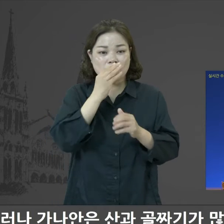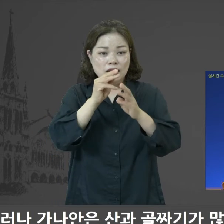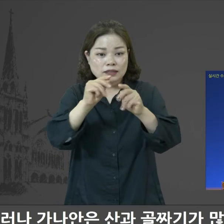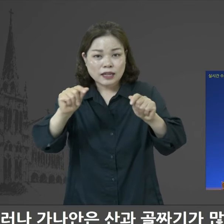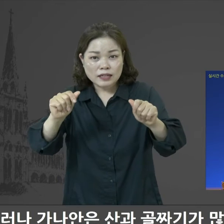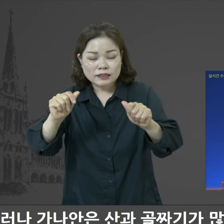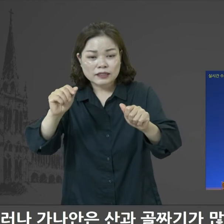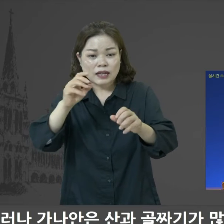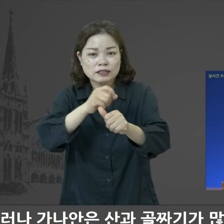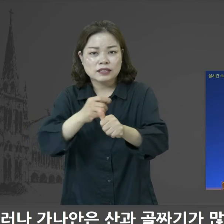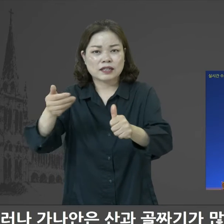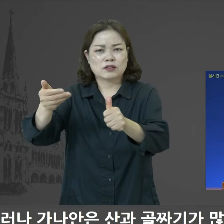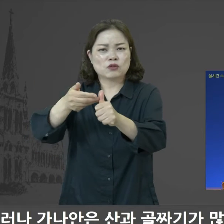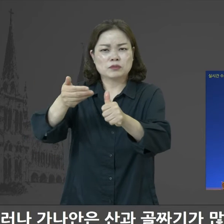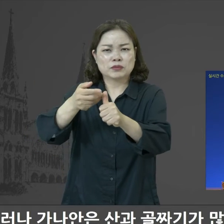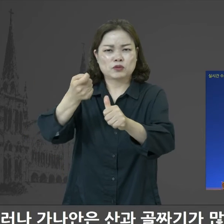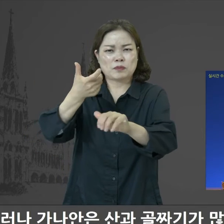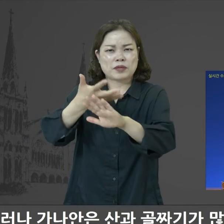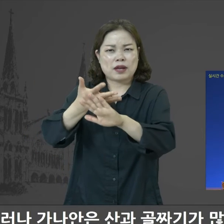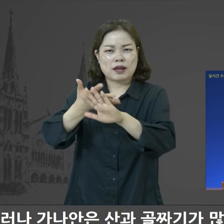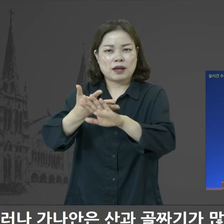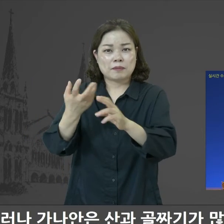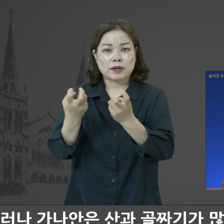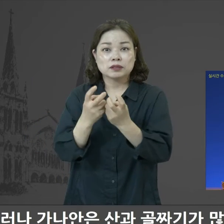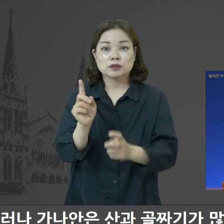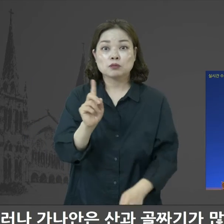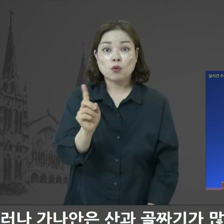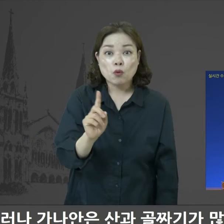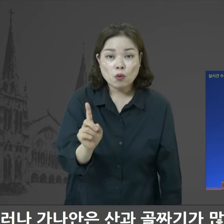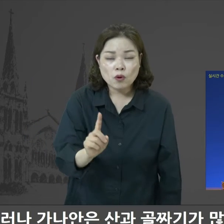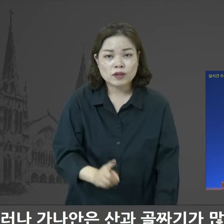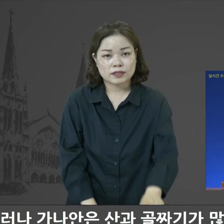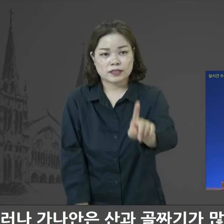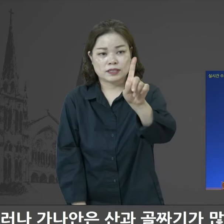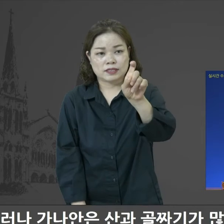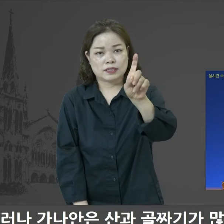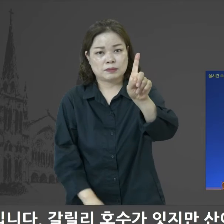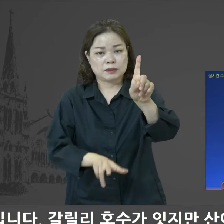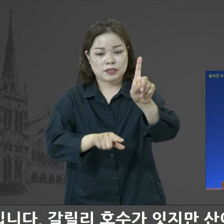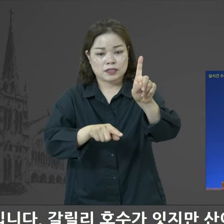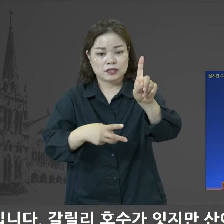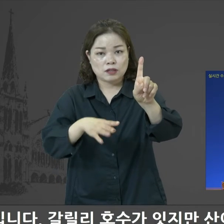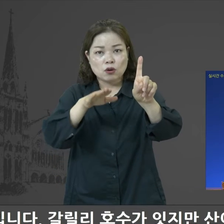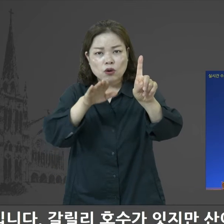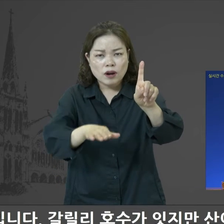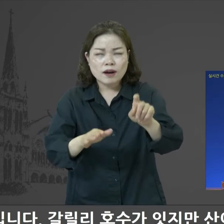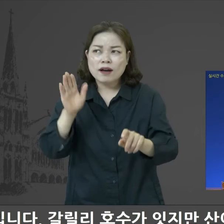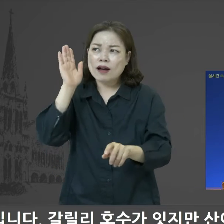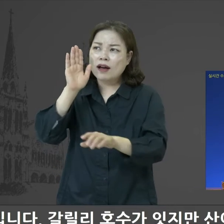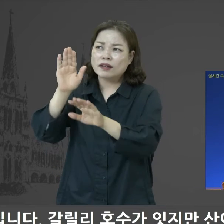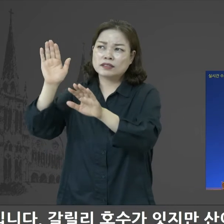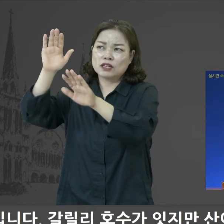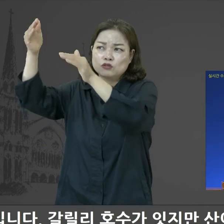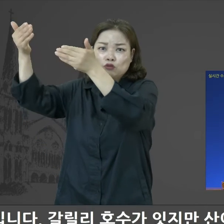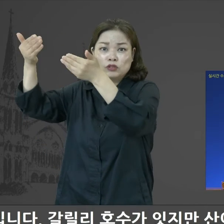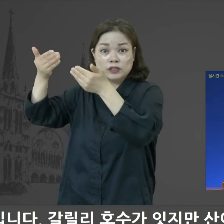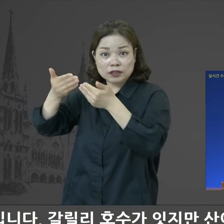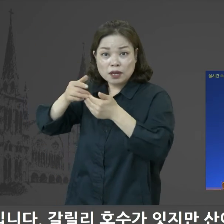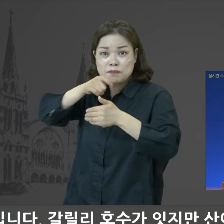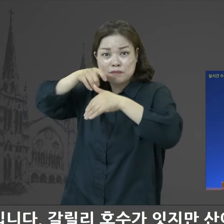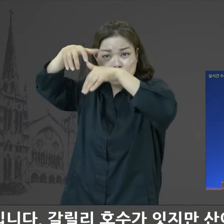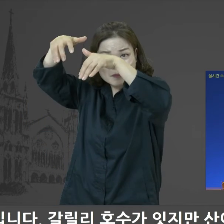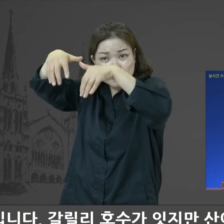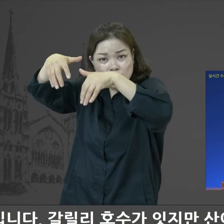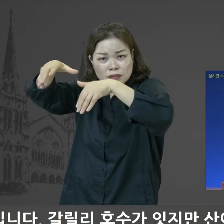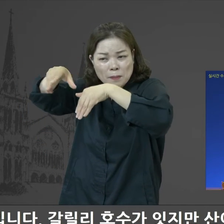공급받는 방법은 좀 다릅니다. 어떤 방법일까요? 11절 후반부 보시면 어떻게 기록합니까? 하늘에서 내리는